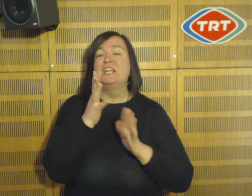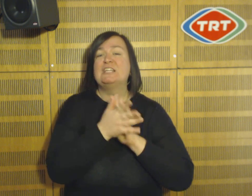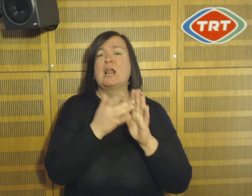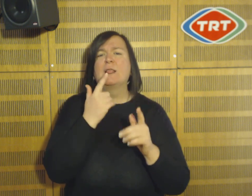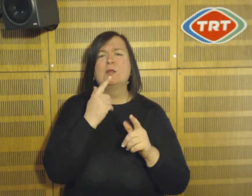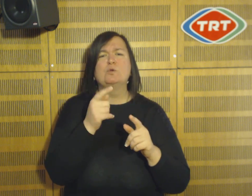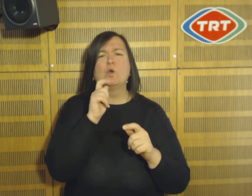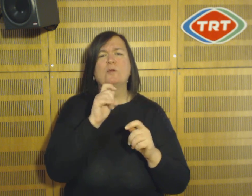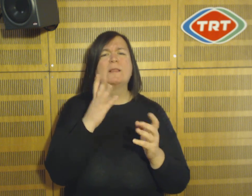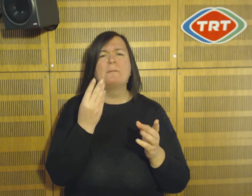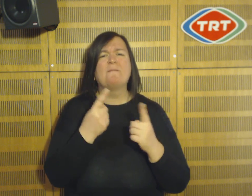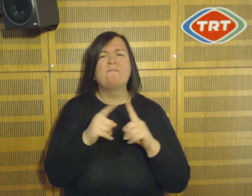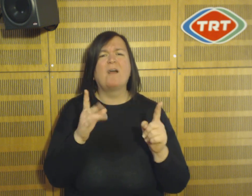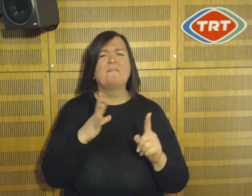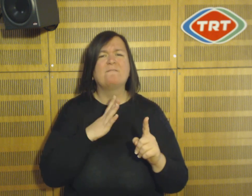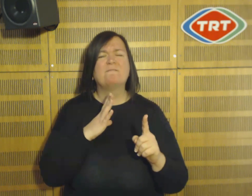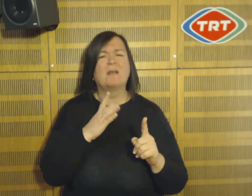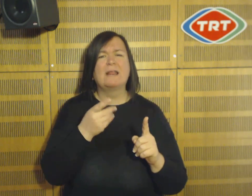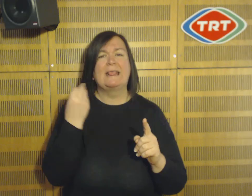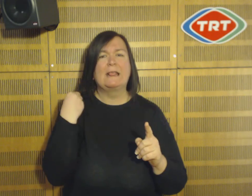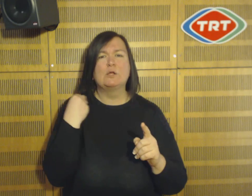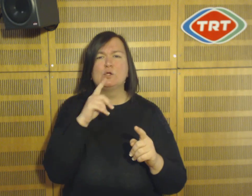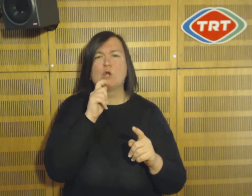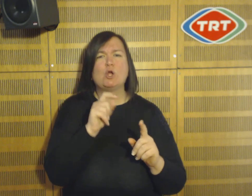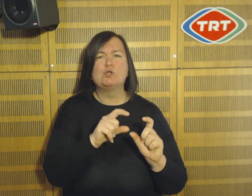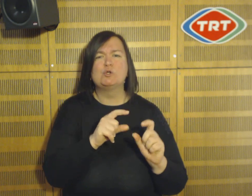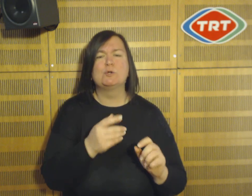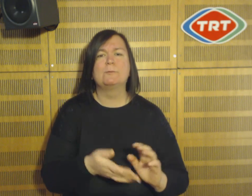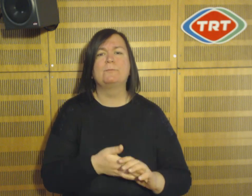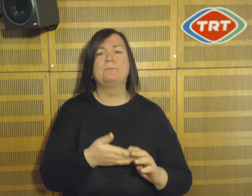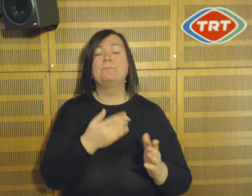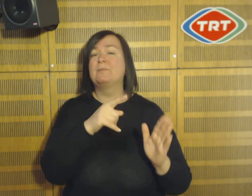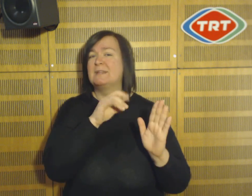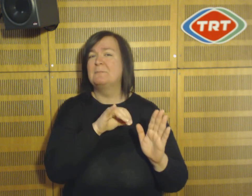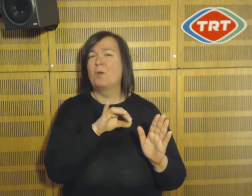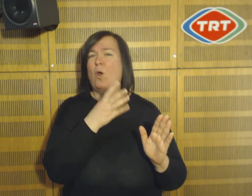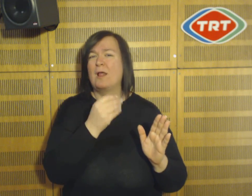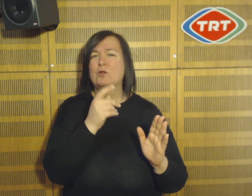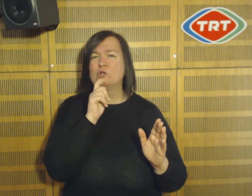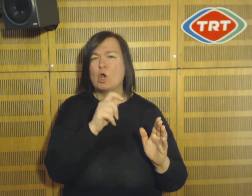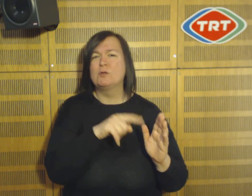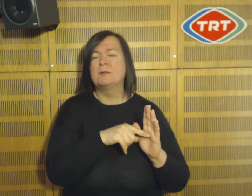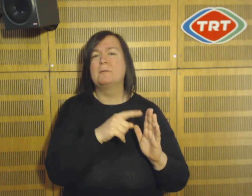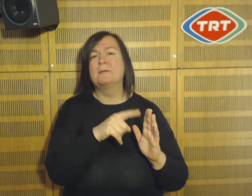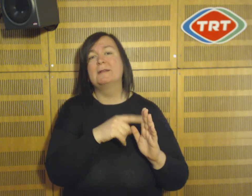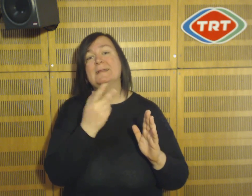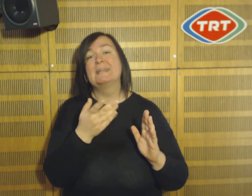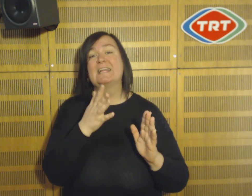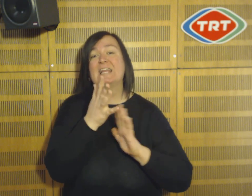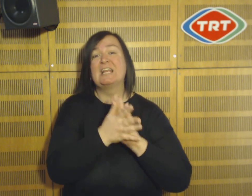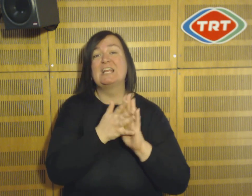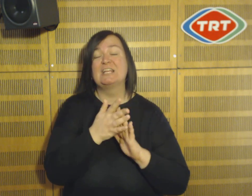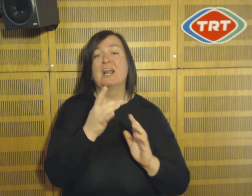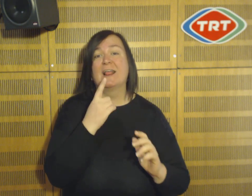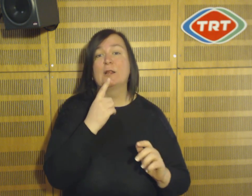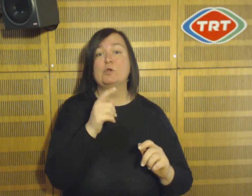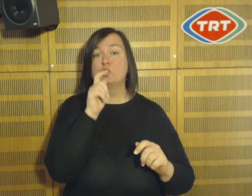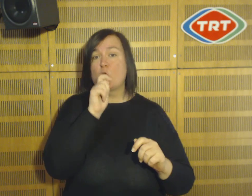ne gibi farklılıkları var bu yeni sözlüğün mevcut işaret dili sözlükler baktığımızda Aslında işaret D yani sözlük olarak